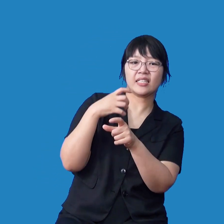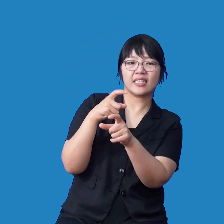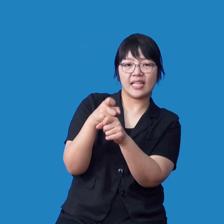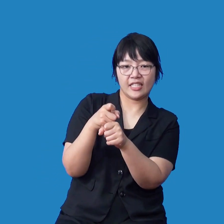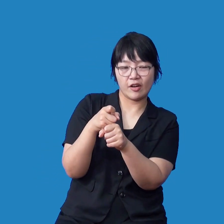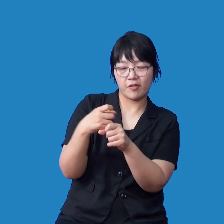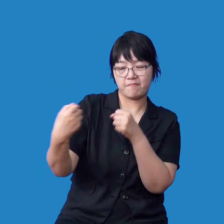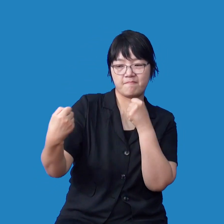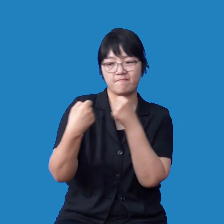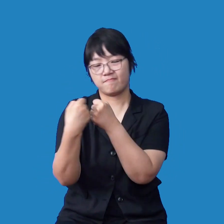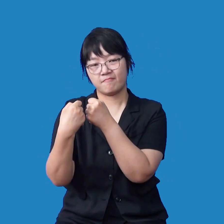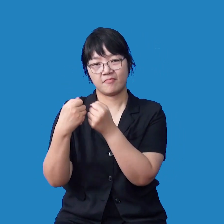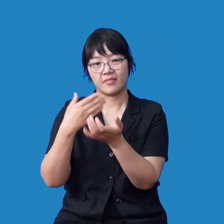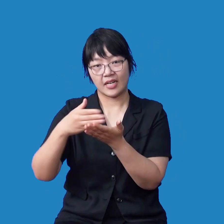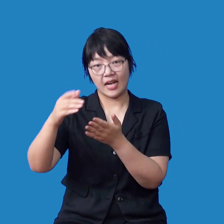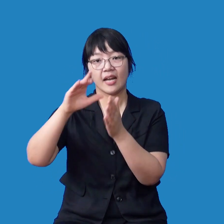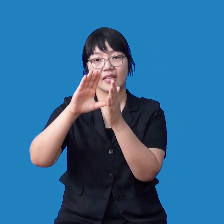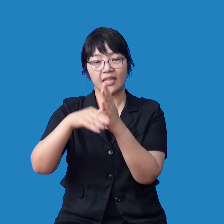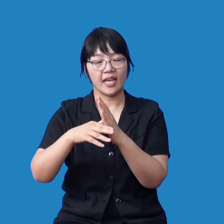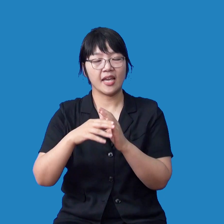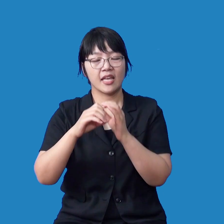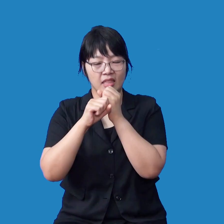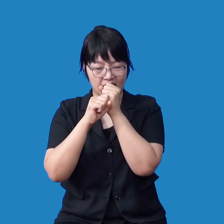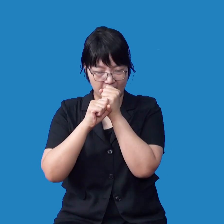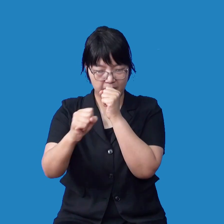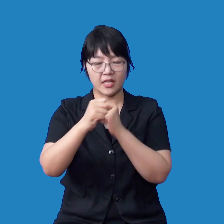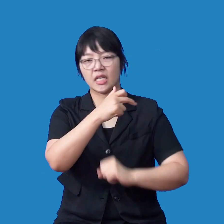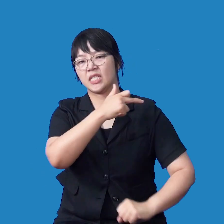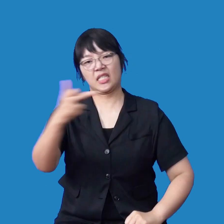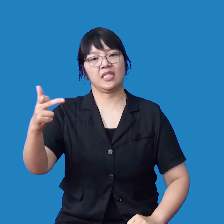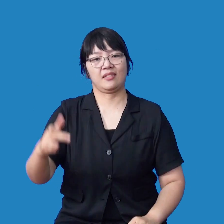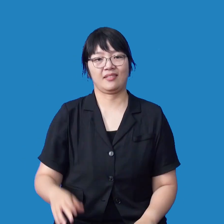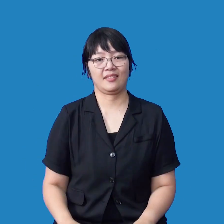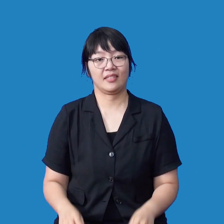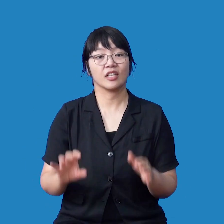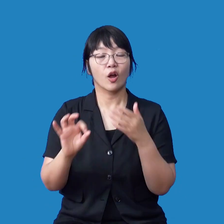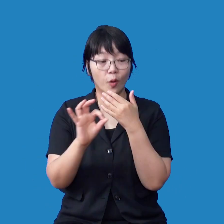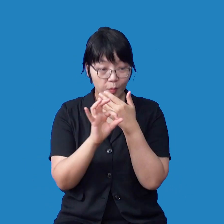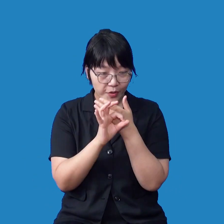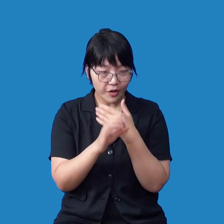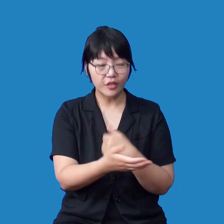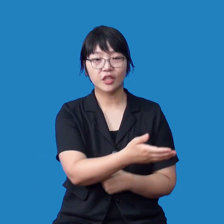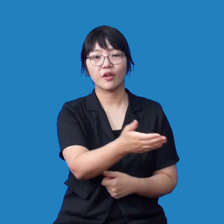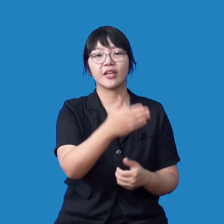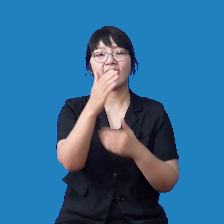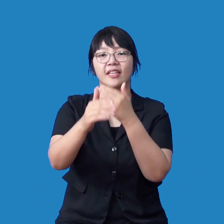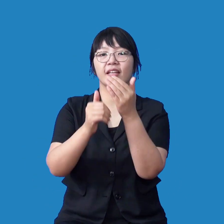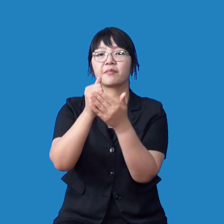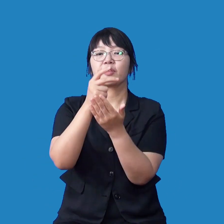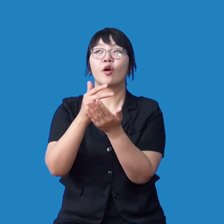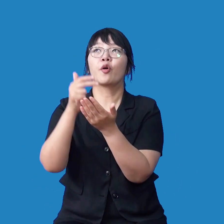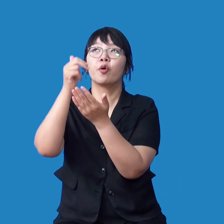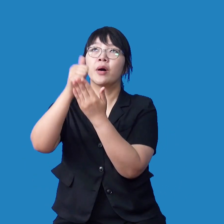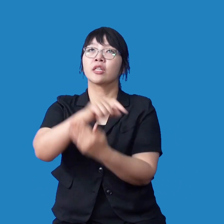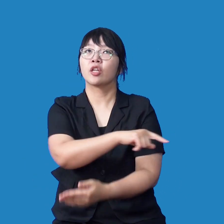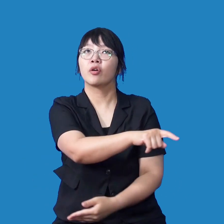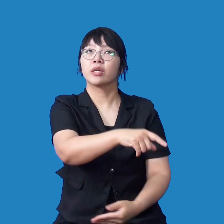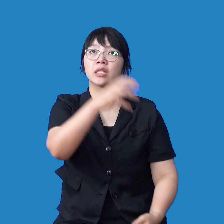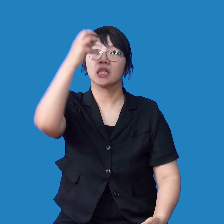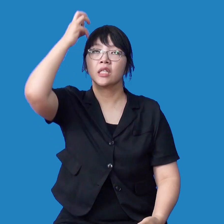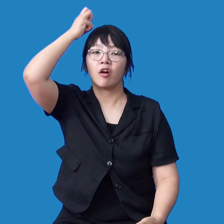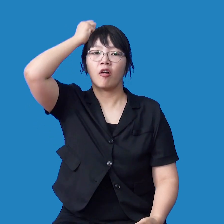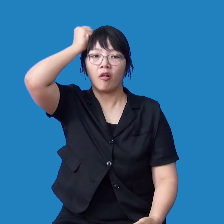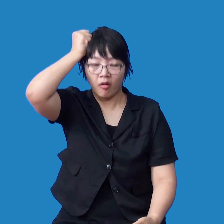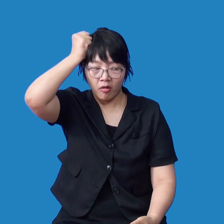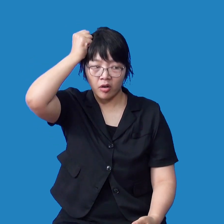대적을 치러 나갈 때에는 나팔을 크게 불지니 그리하면 너희 하나님 여호와가 너희를